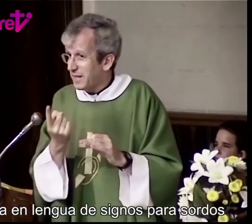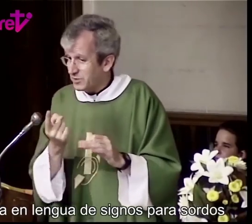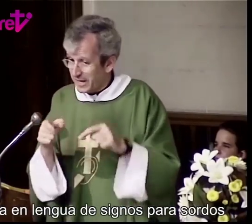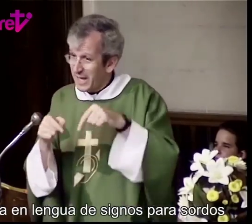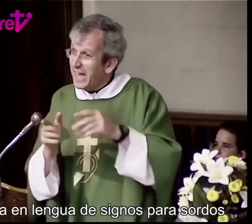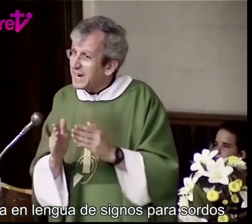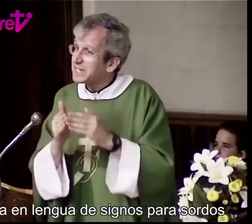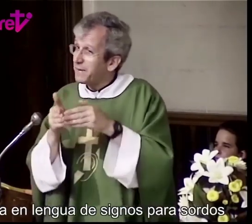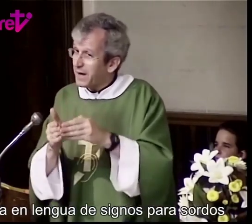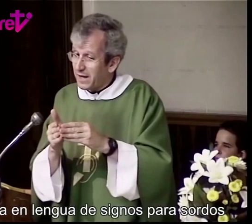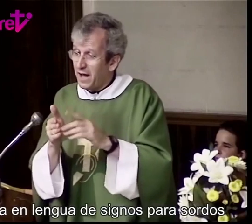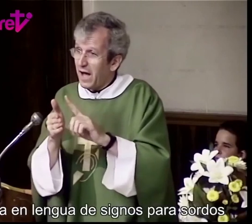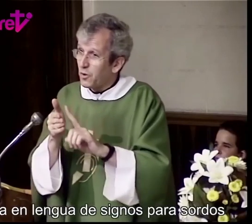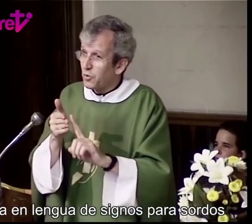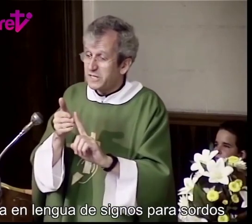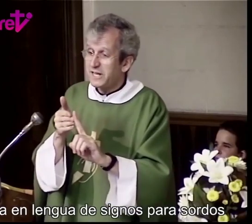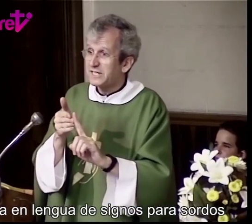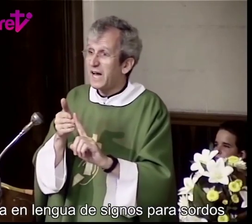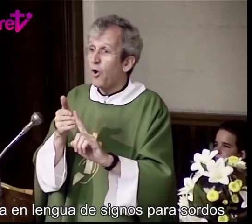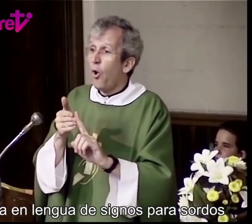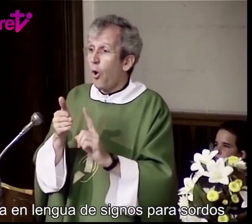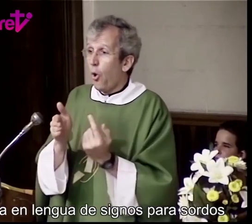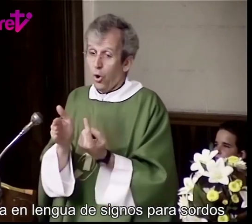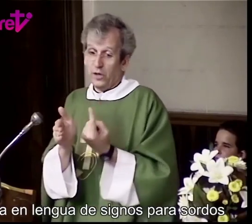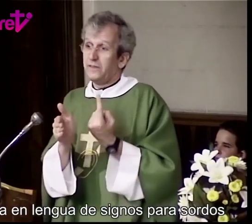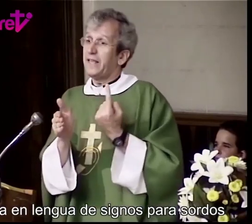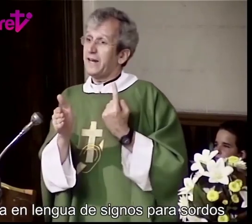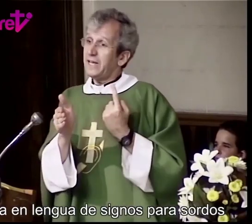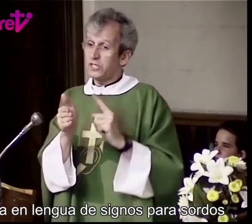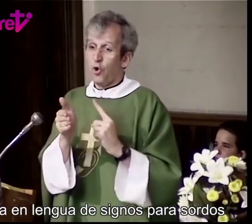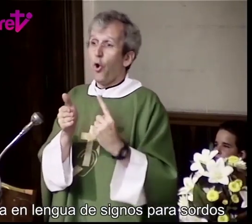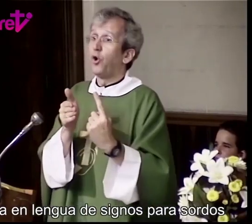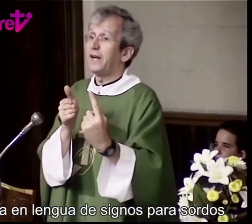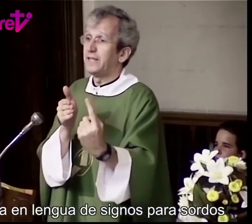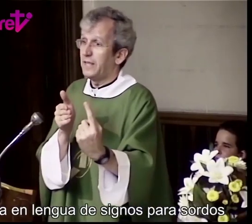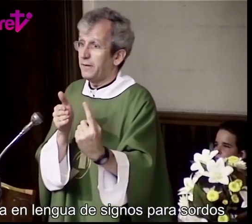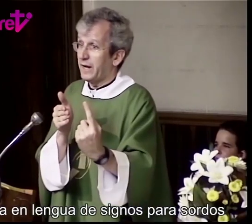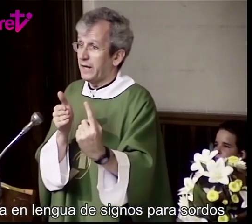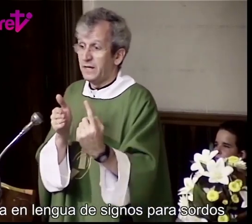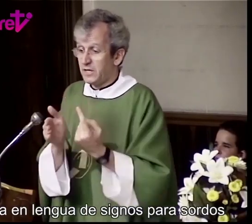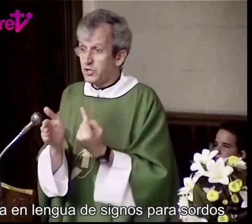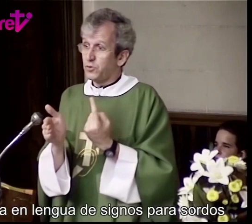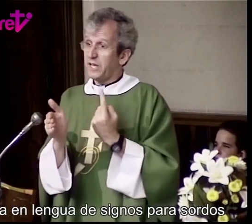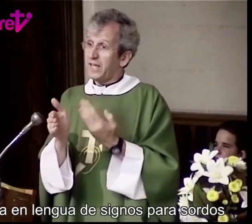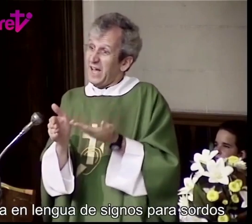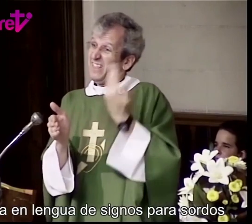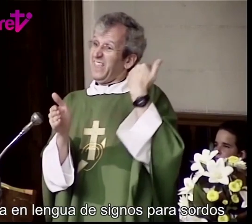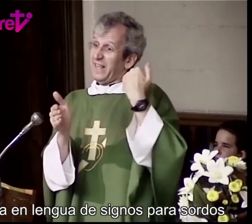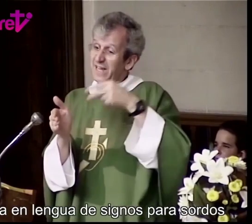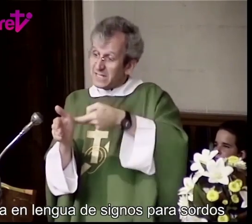es que en esa barca alguno quisiera estar o detrás o delante de la barca. Si uno se queda detrás,